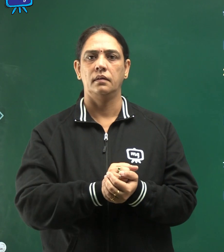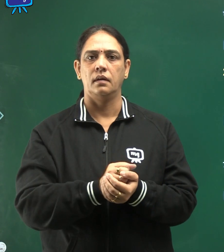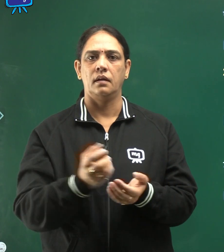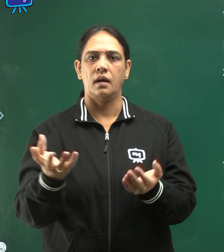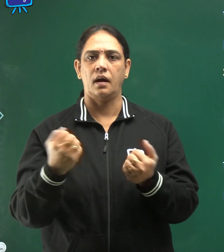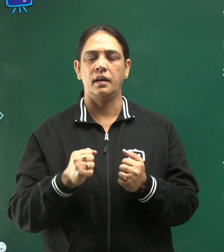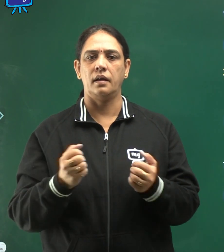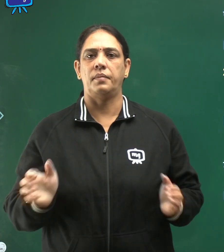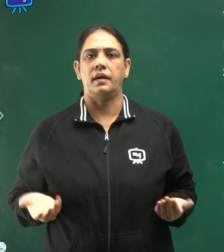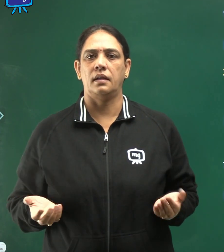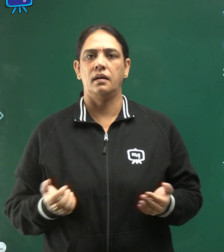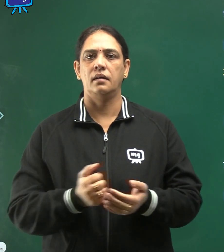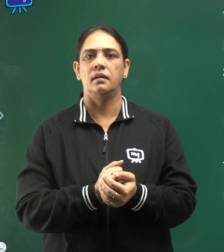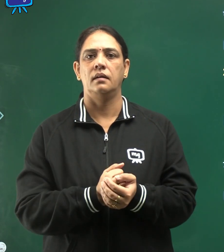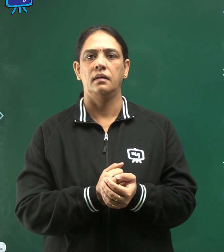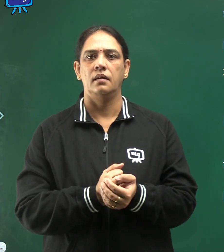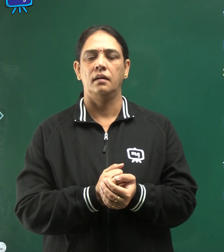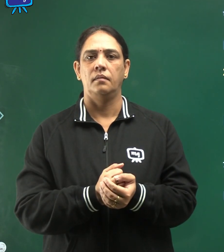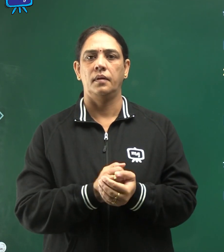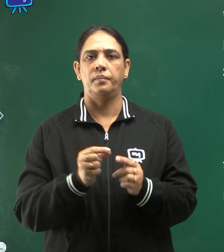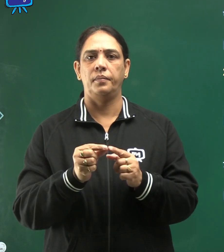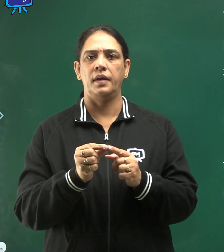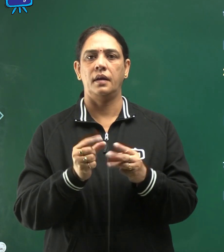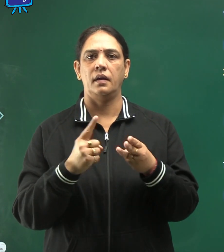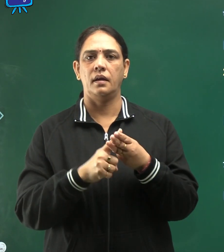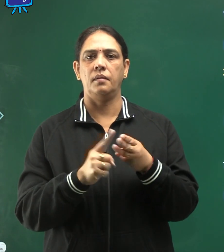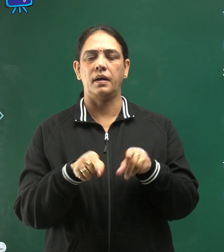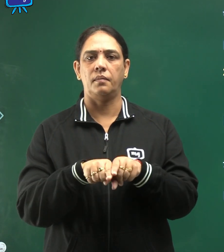आने की प्रायिकता PE बराबर